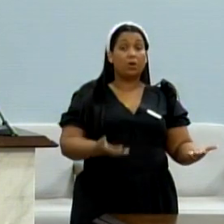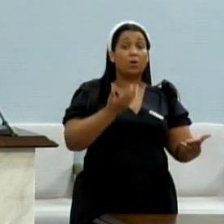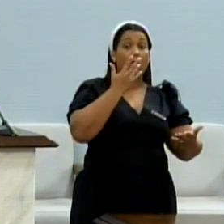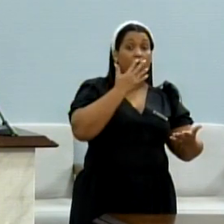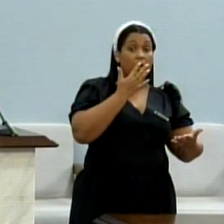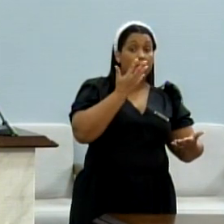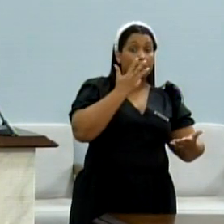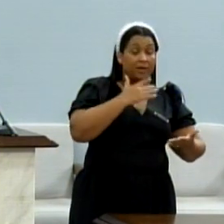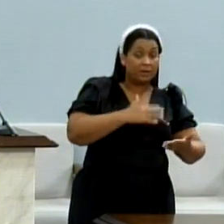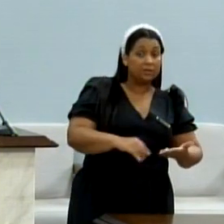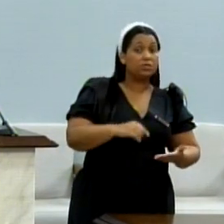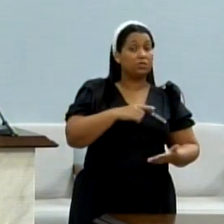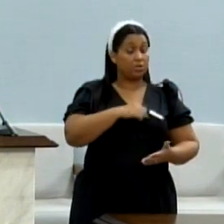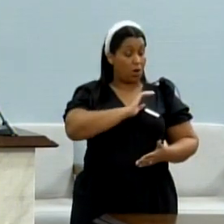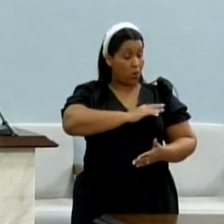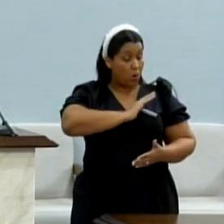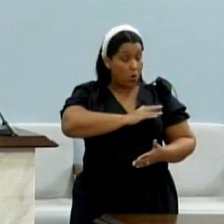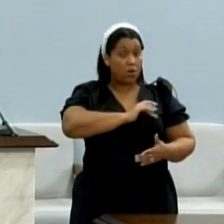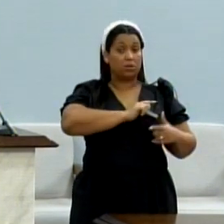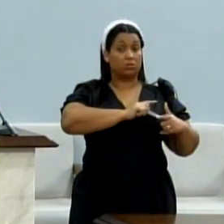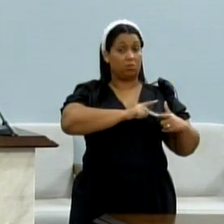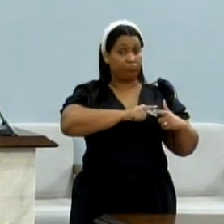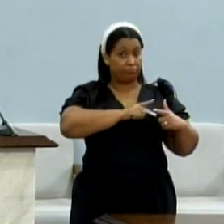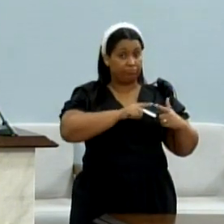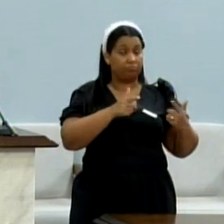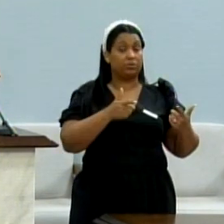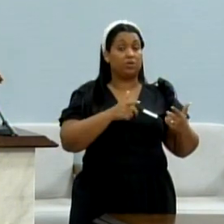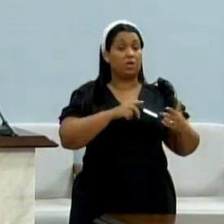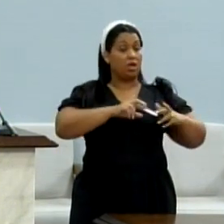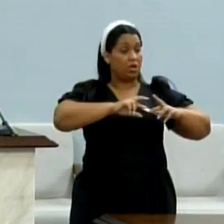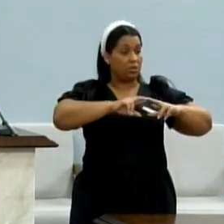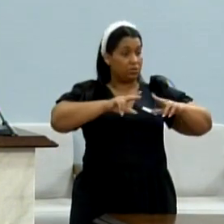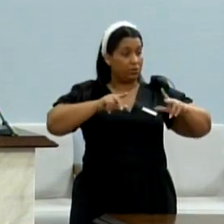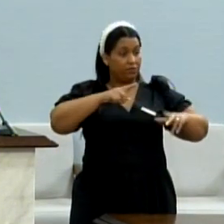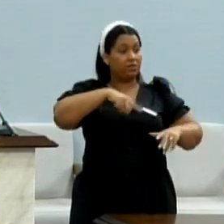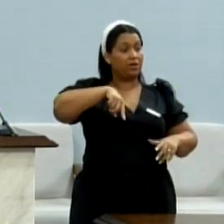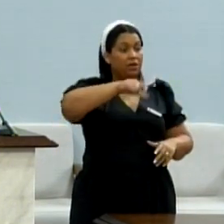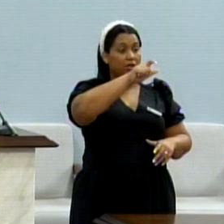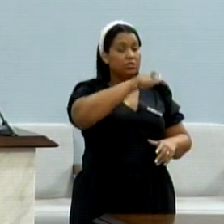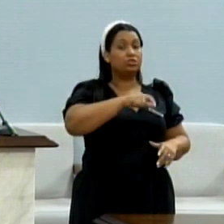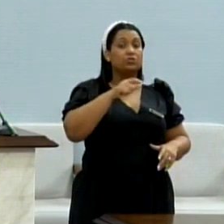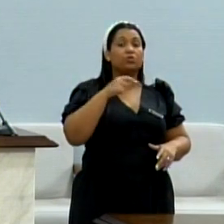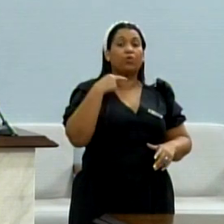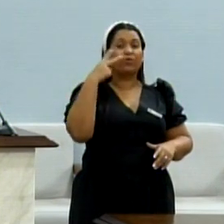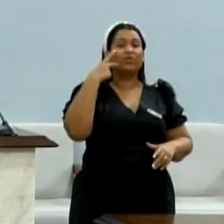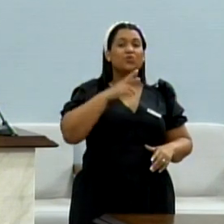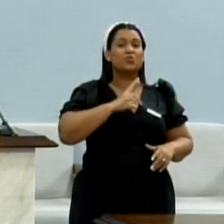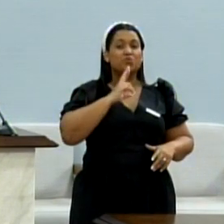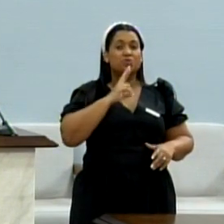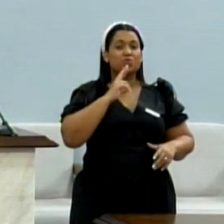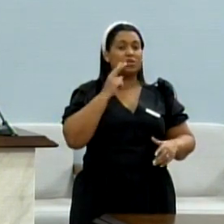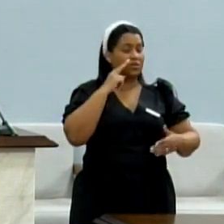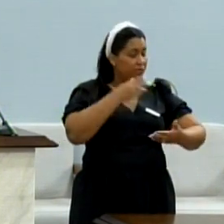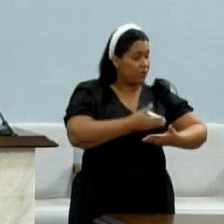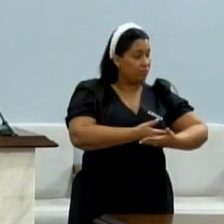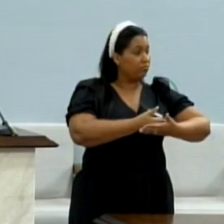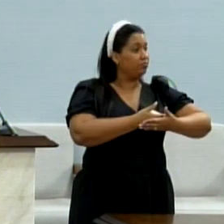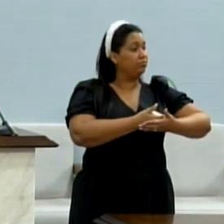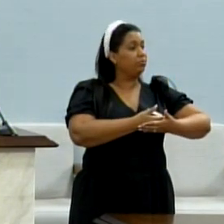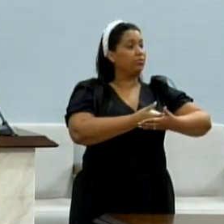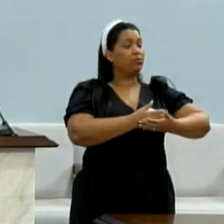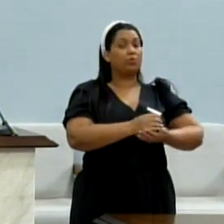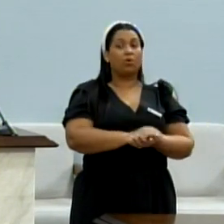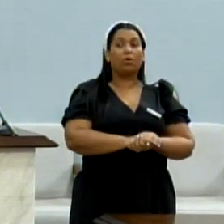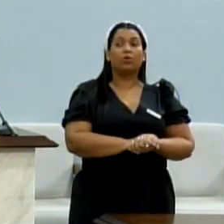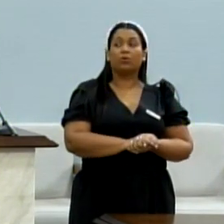era cardiopata, com uma condição muito diferente. O Risse chegou a conhecer, a pegar no colo essa criança, o doutor